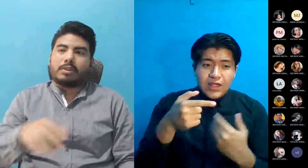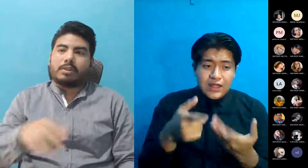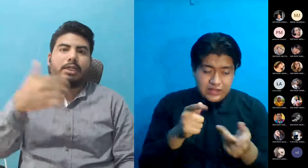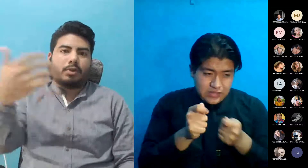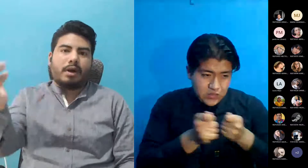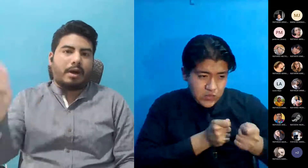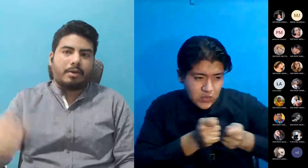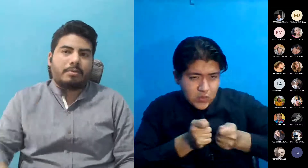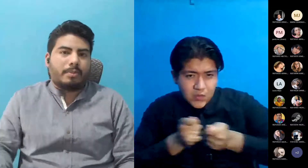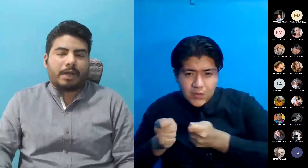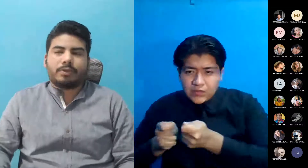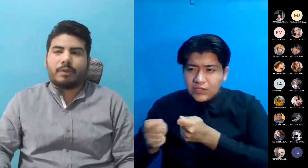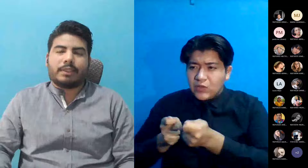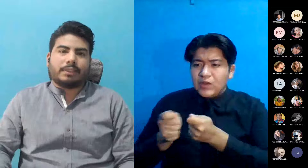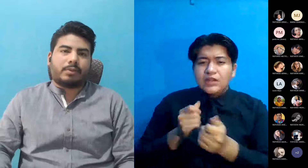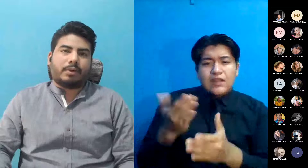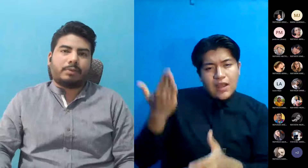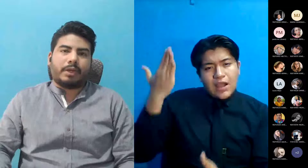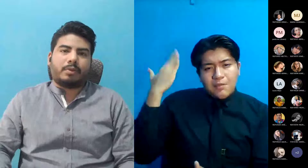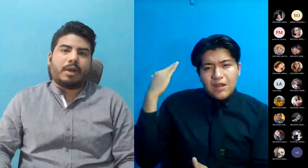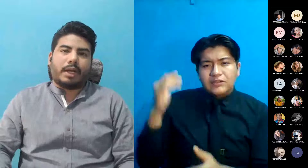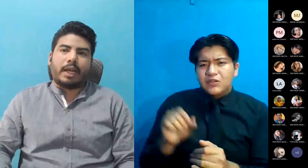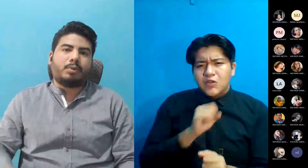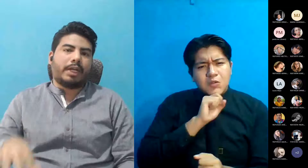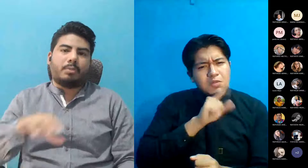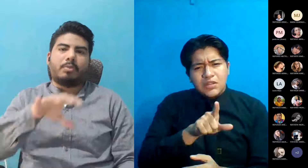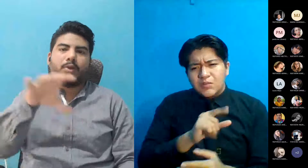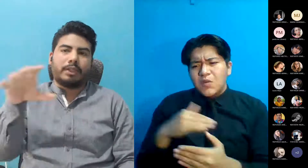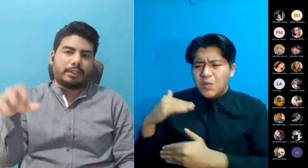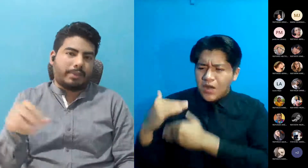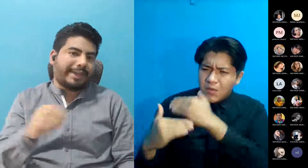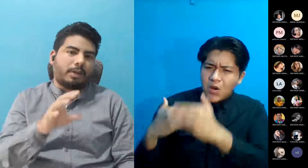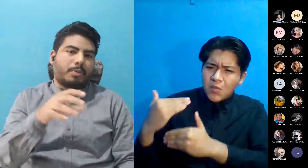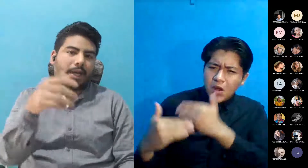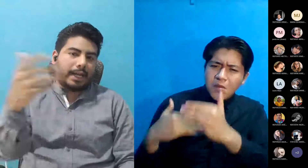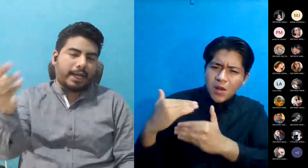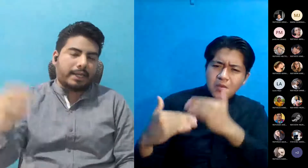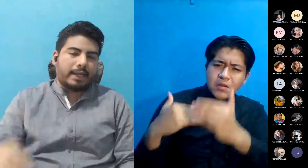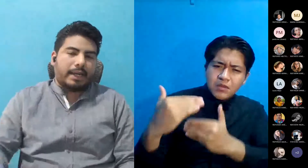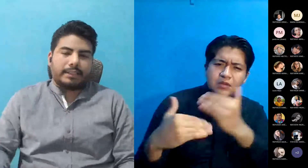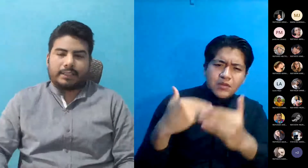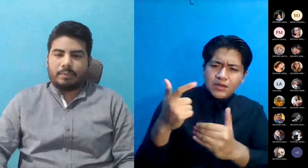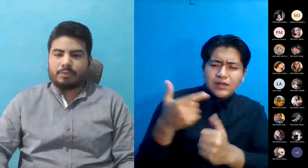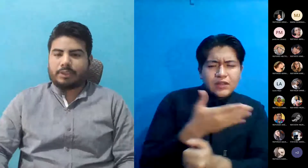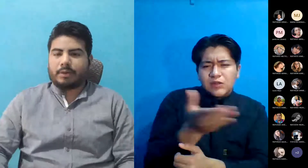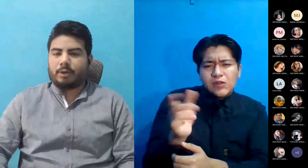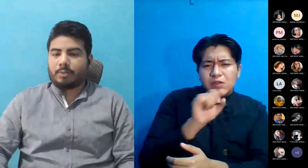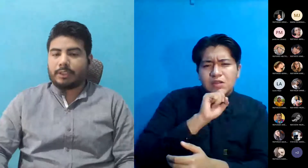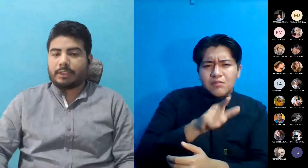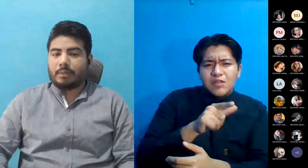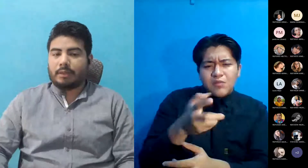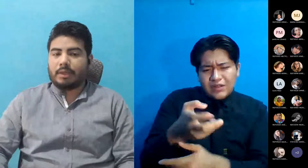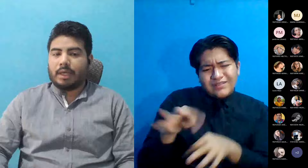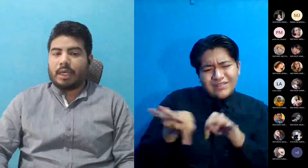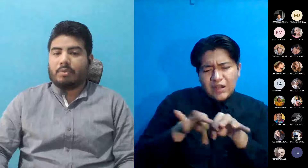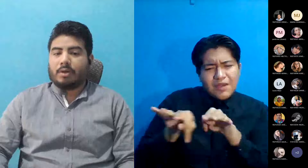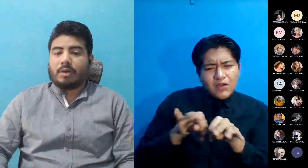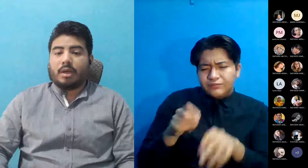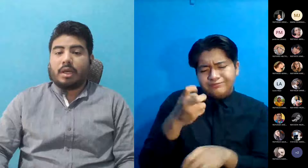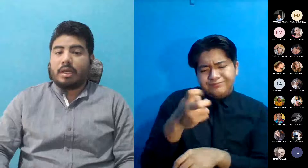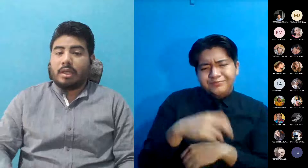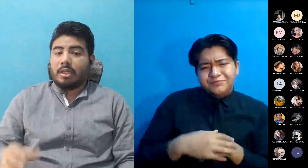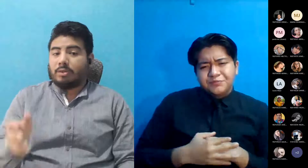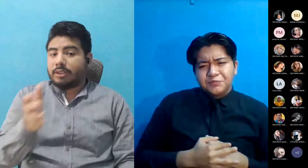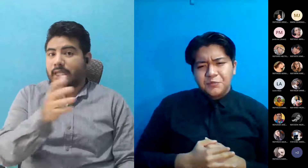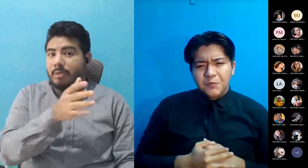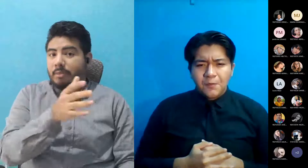coordinó. Y bueno, se han hecho varios avances con respecto a crear un equipo multidisciplinario para crear este tipo de trabajos precisamente. Y